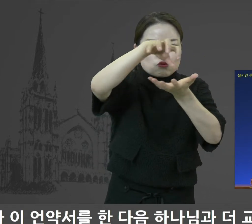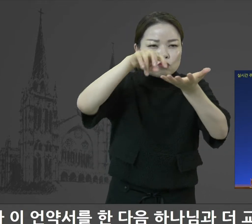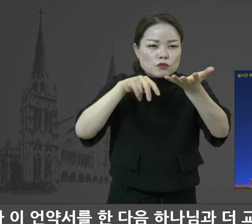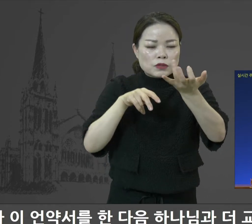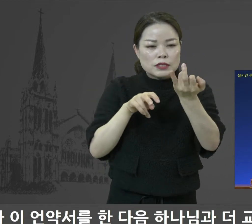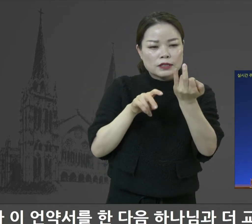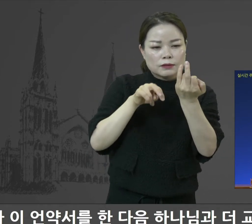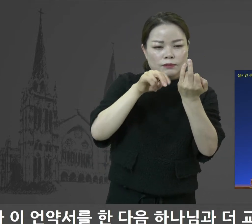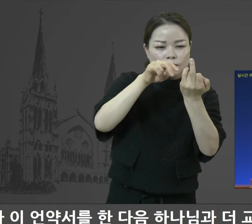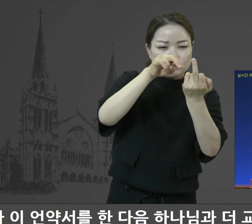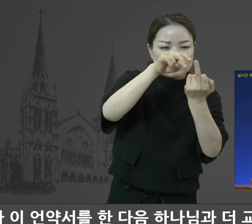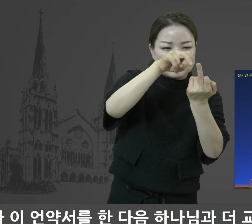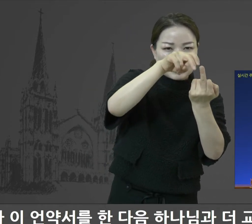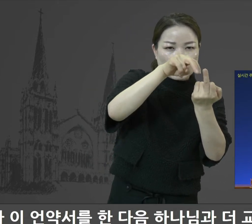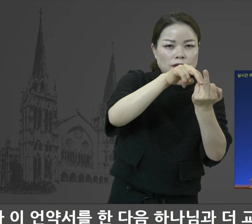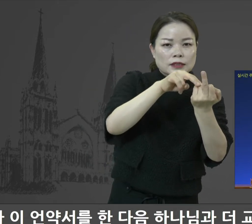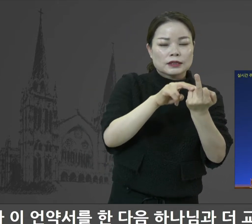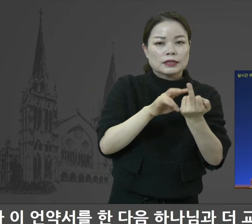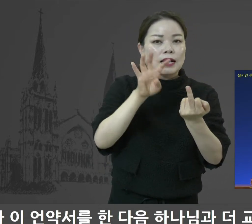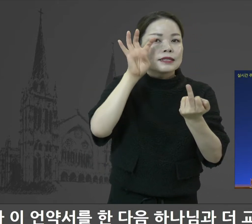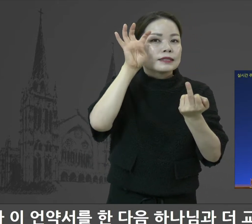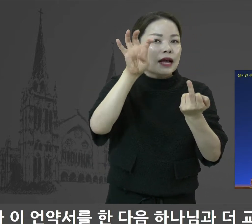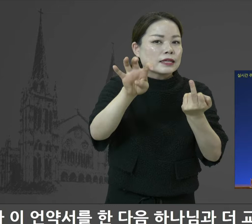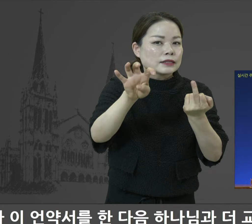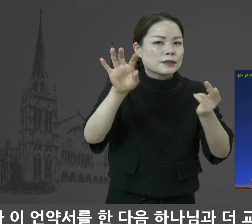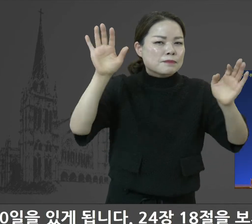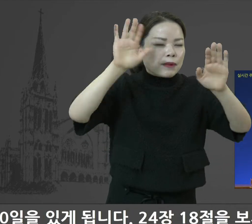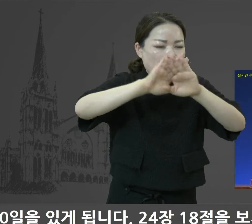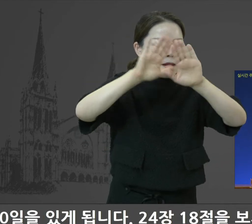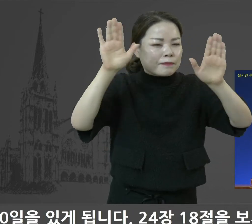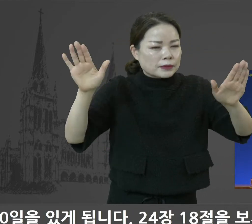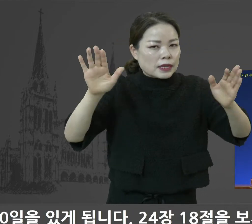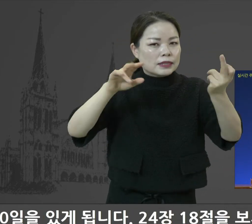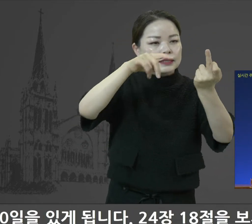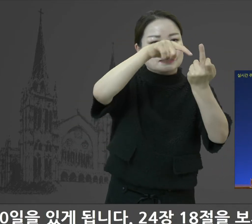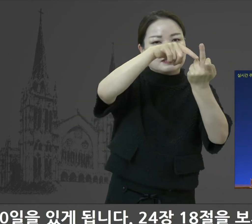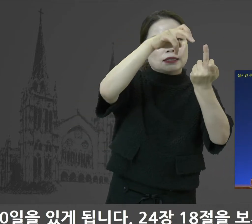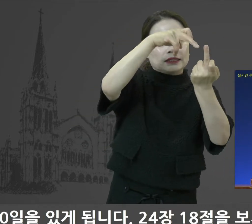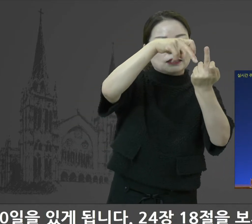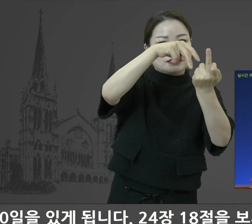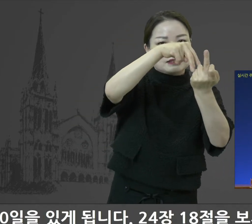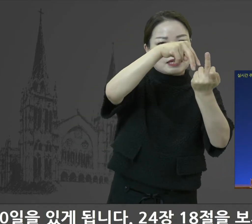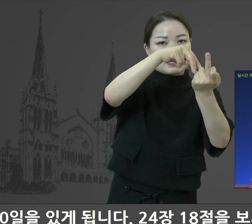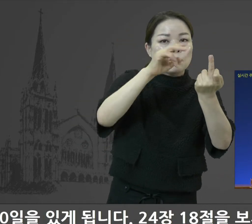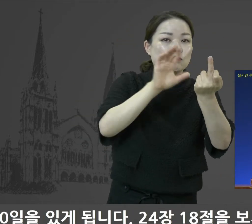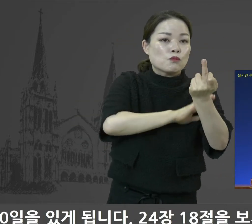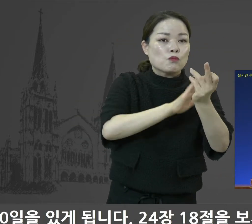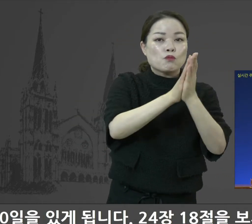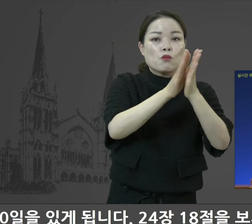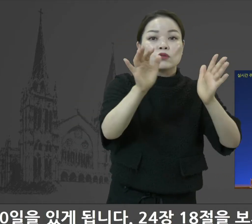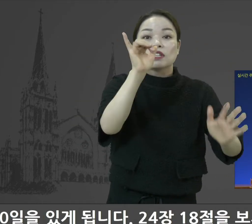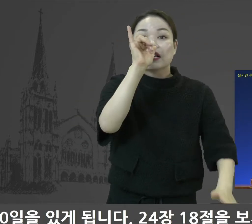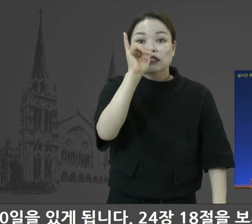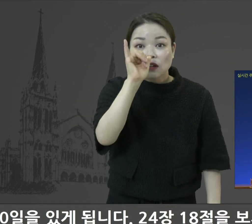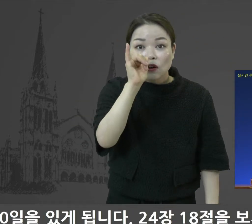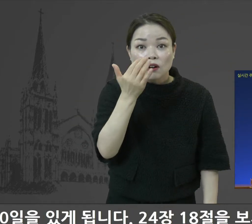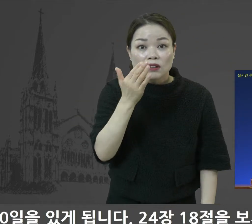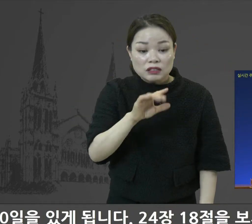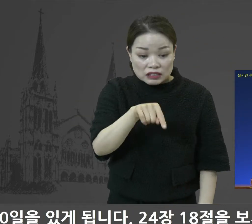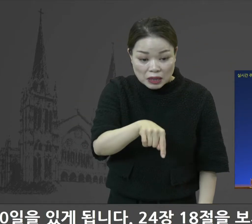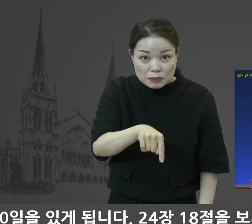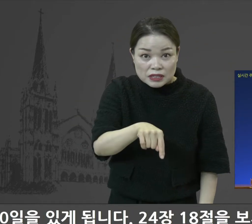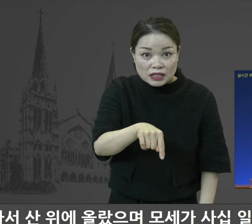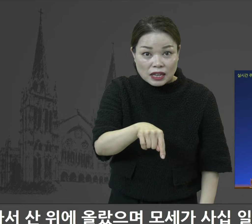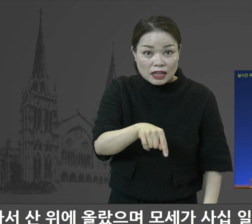위에 올랐으며 모세가 40일 40야를 산에 있느니라. 그런데